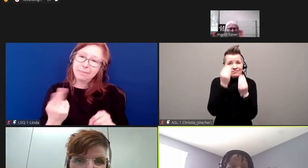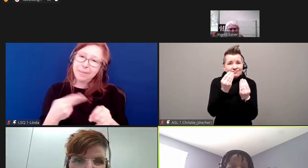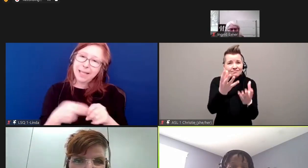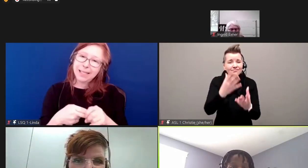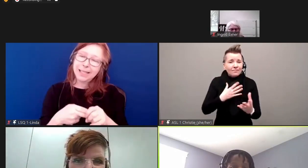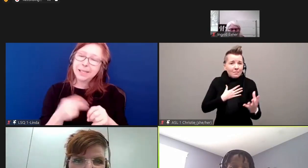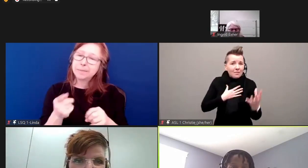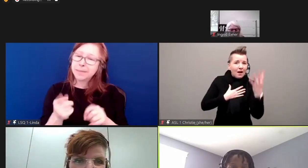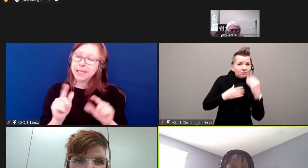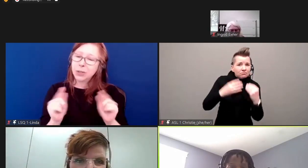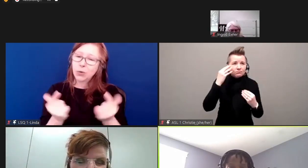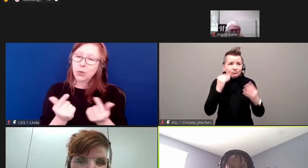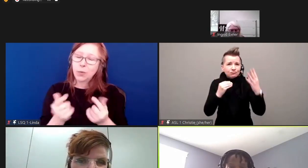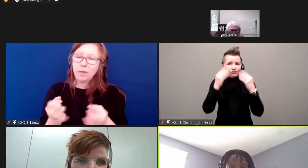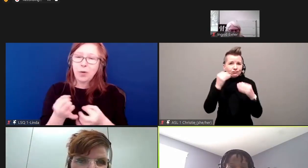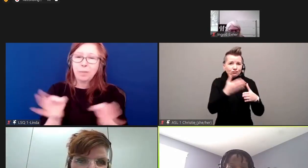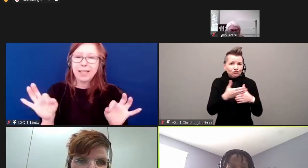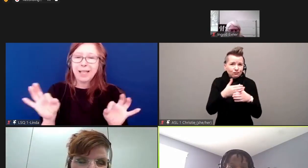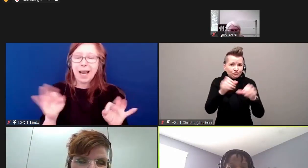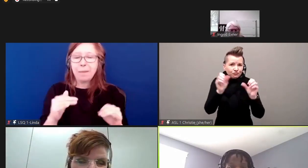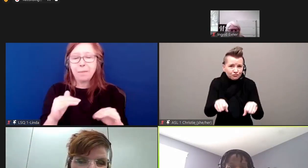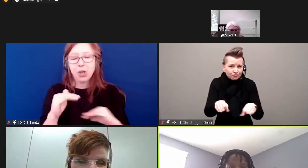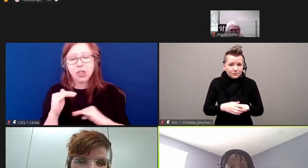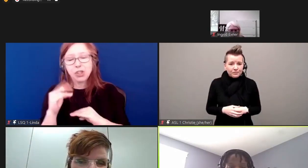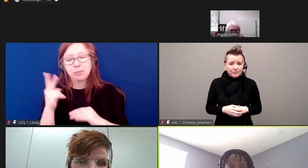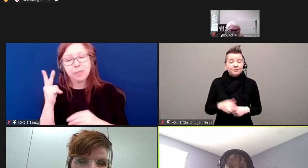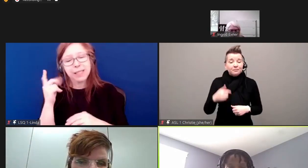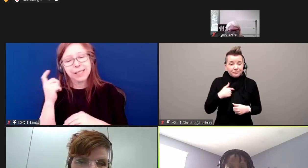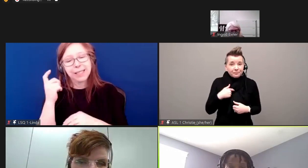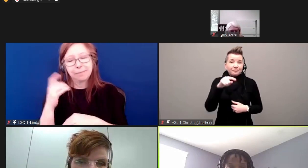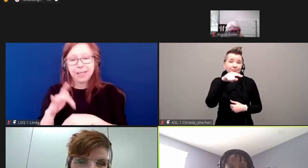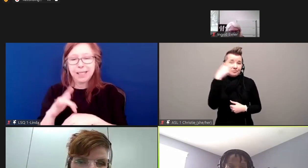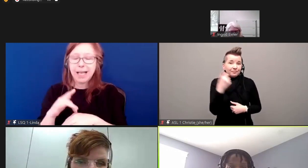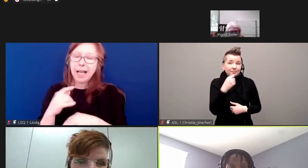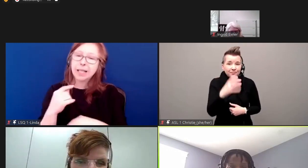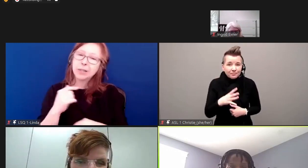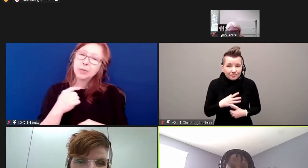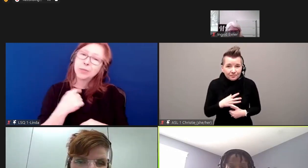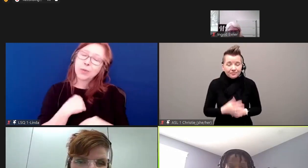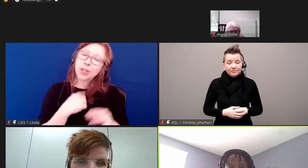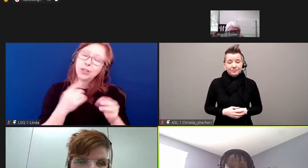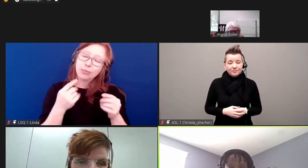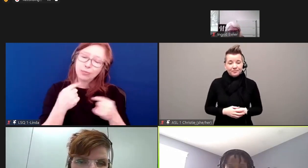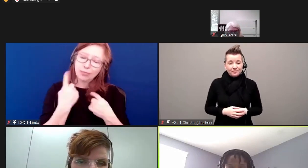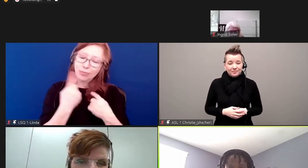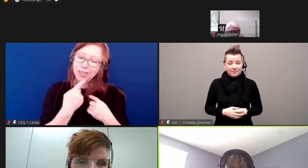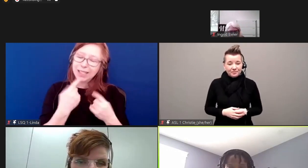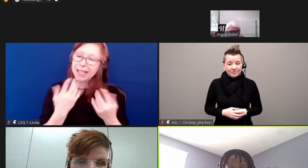formidable pour protéger mes expériences. Je vais me décrire. Je suis une femme noire.